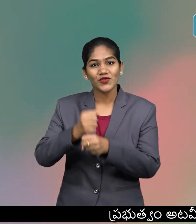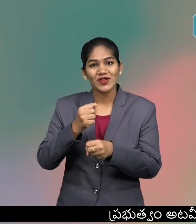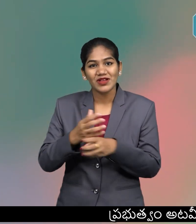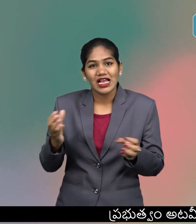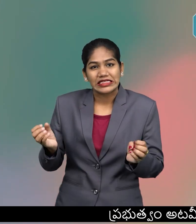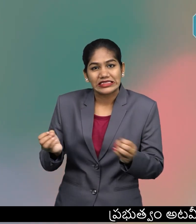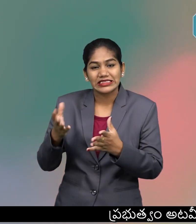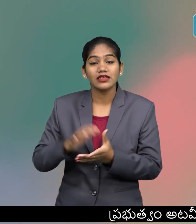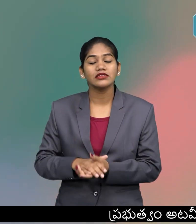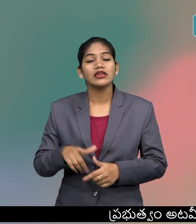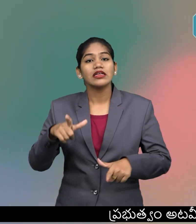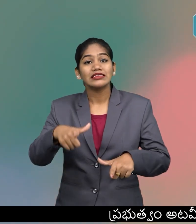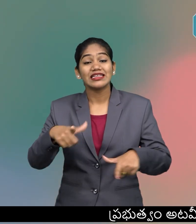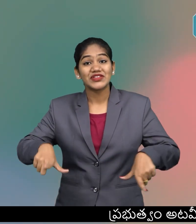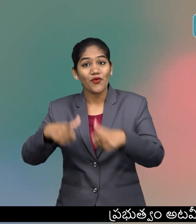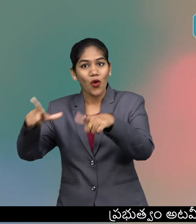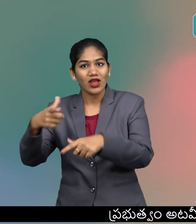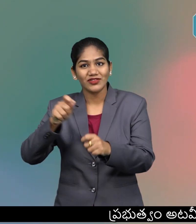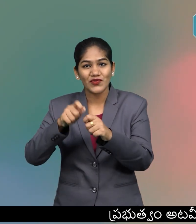ప్రభుత్వం అటవీ శాఖను ఏర్పాటు చేసింది.